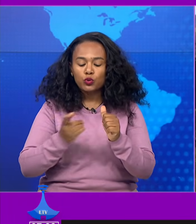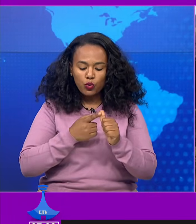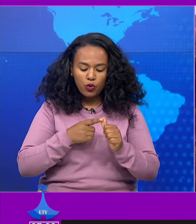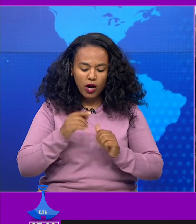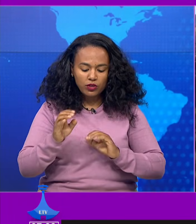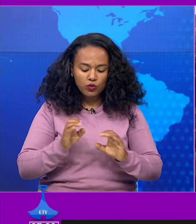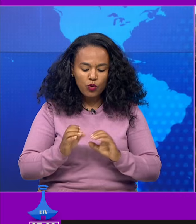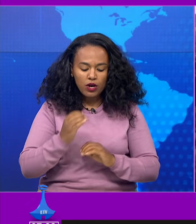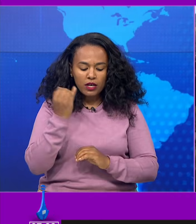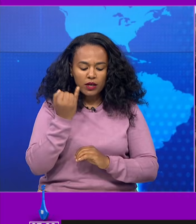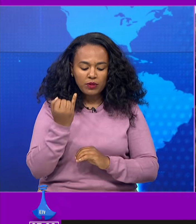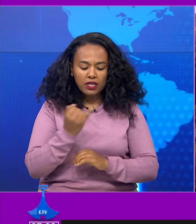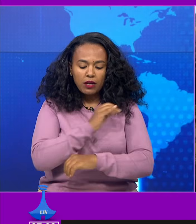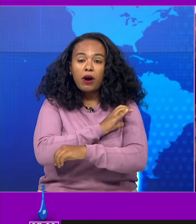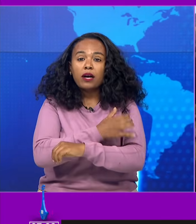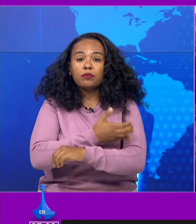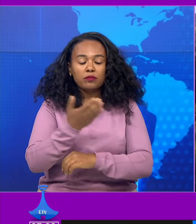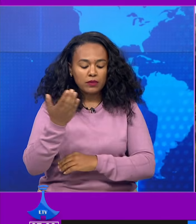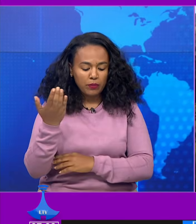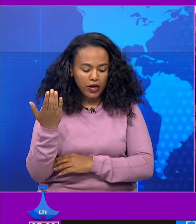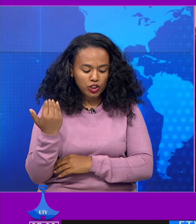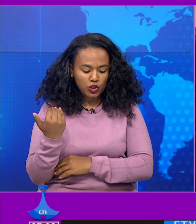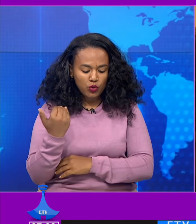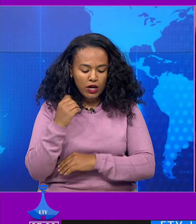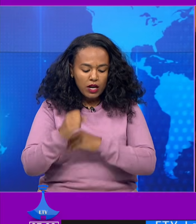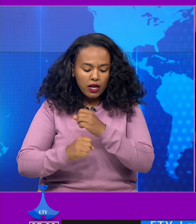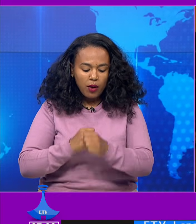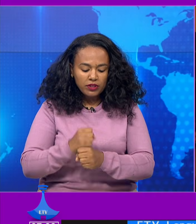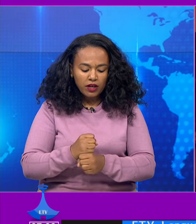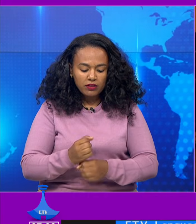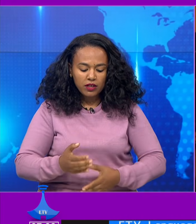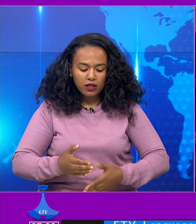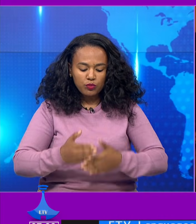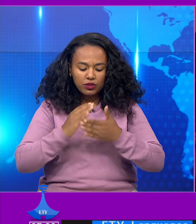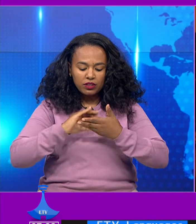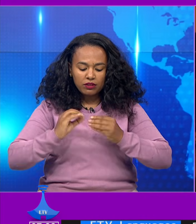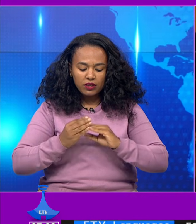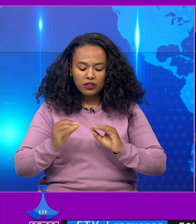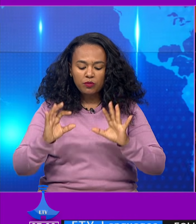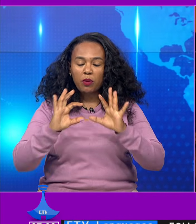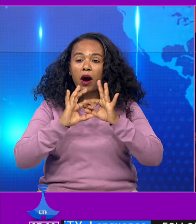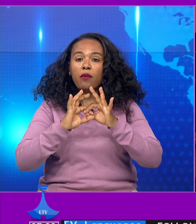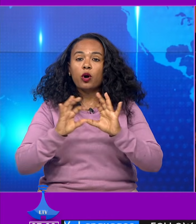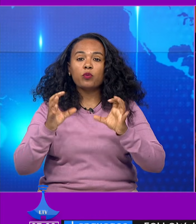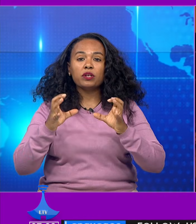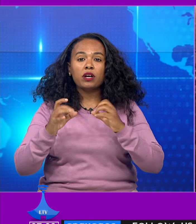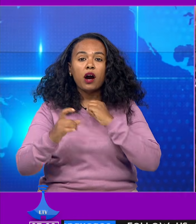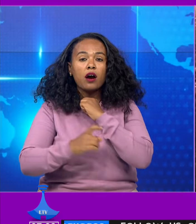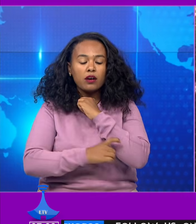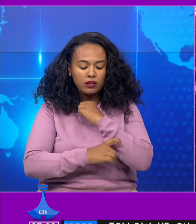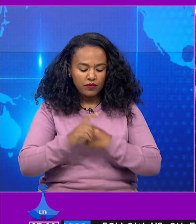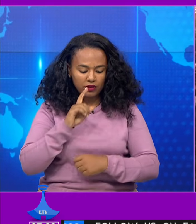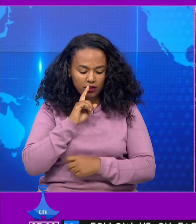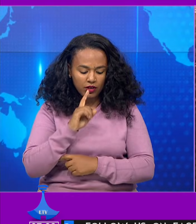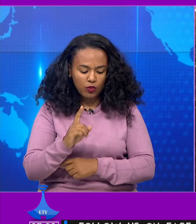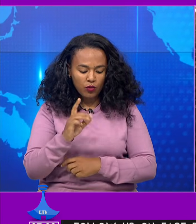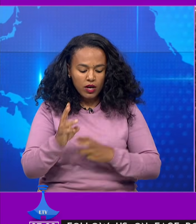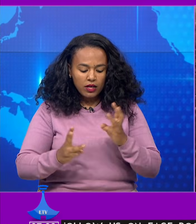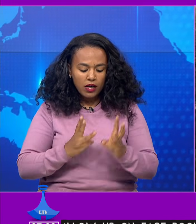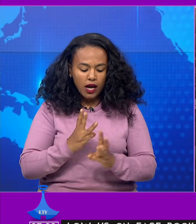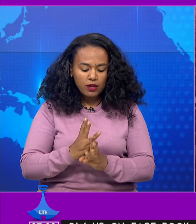ቁንጮ አድርጎ የመሳልም አቅም ነበራቸው። ለዓመታት የገነቡትን ትርክት በማህበራዊ ሚዲያ እየፈተነ